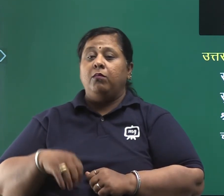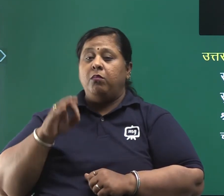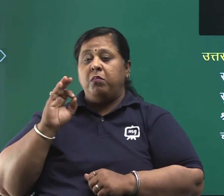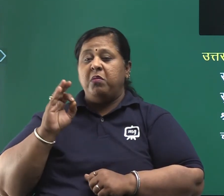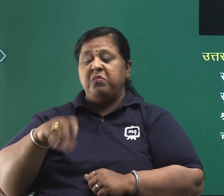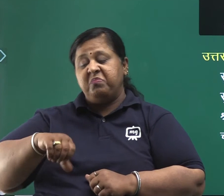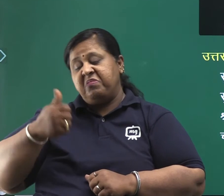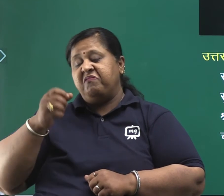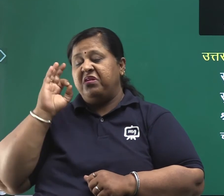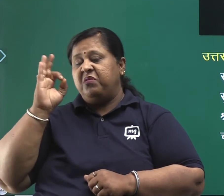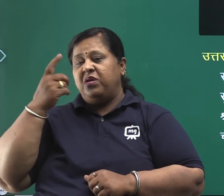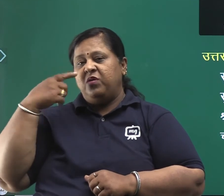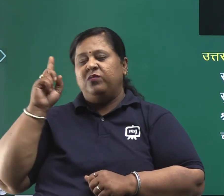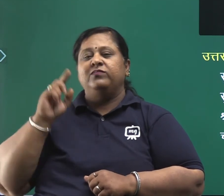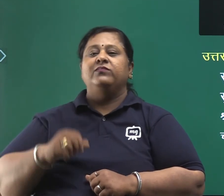बहुत प्रवीण हो गए हो।